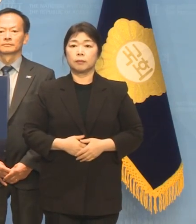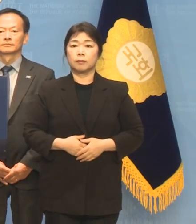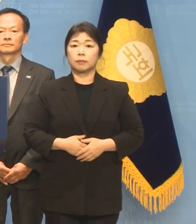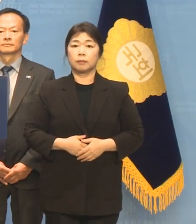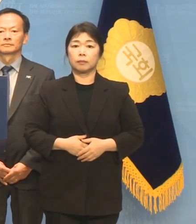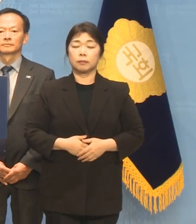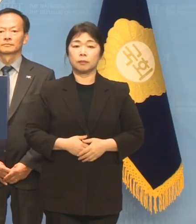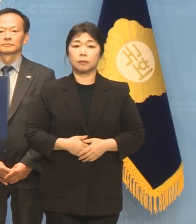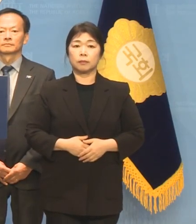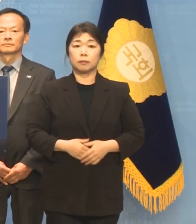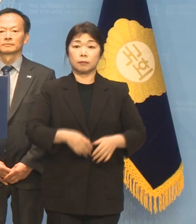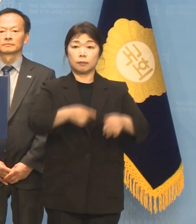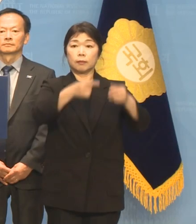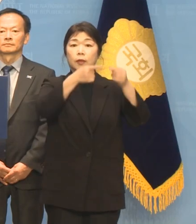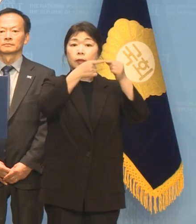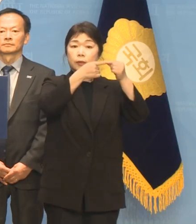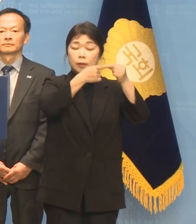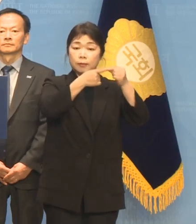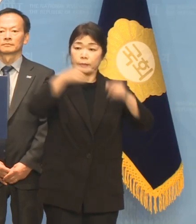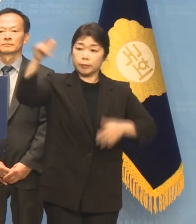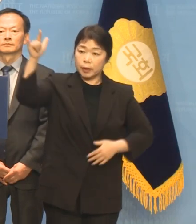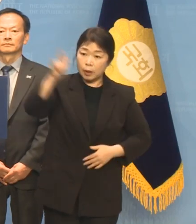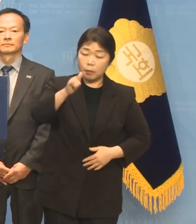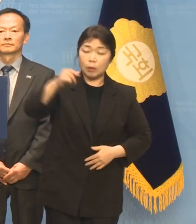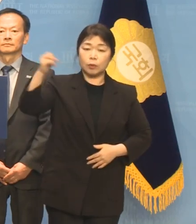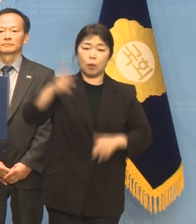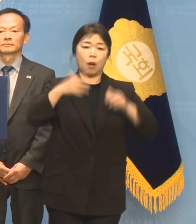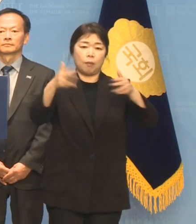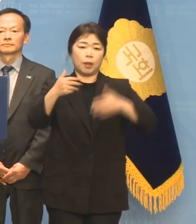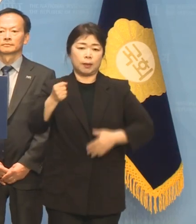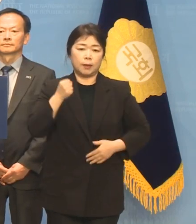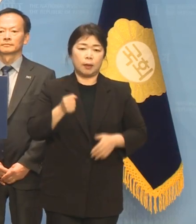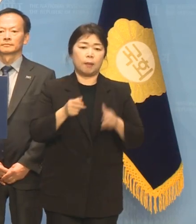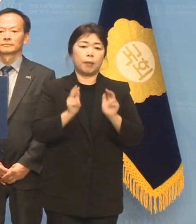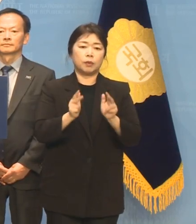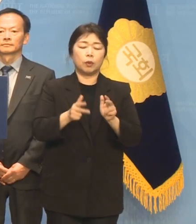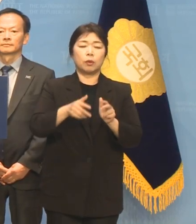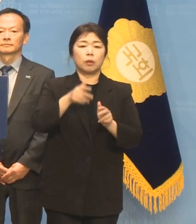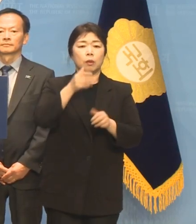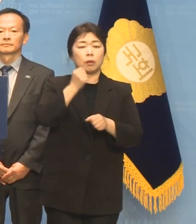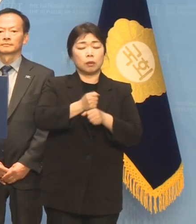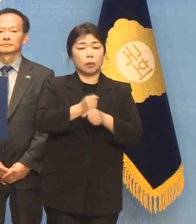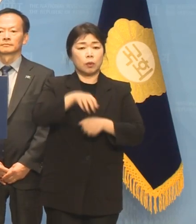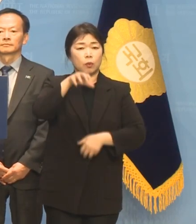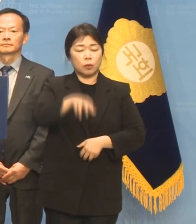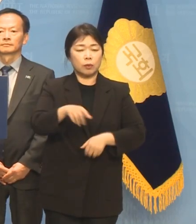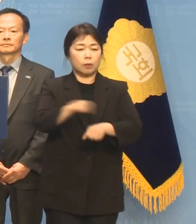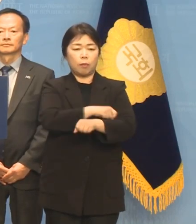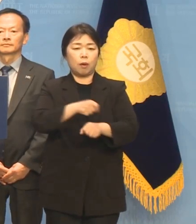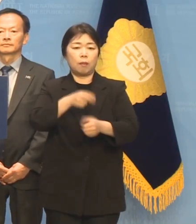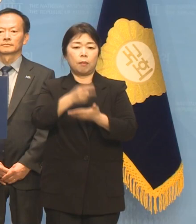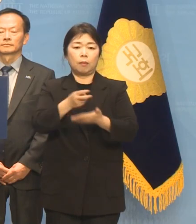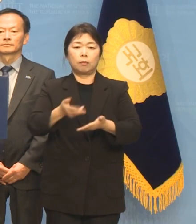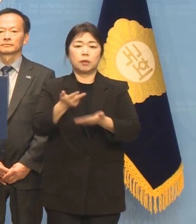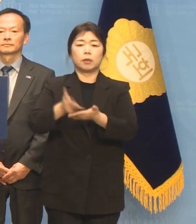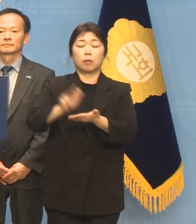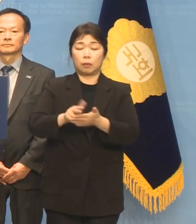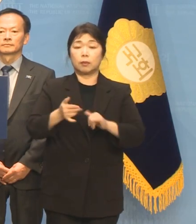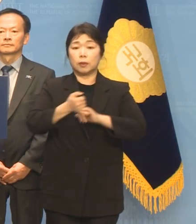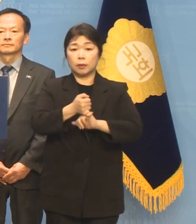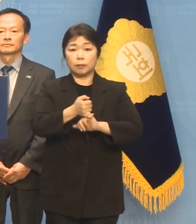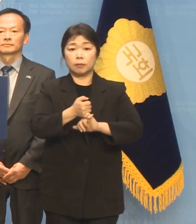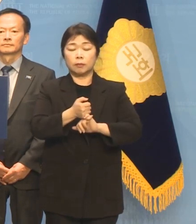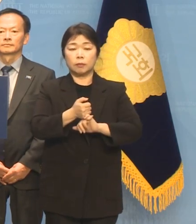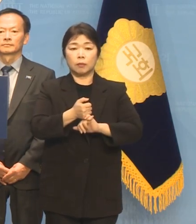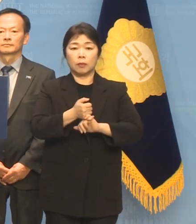것입니다 첫째 태양광 및 폭력 발전 프로젝트를 지원하기 위한 특별법을 정하겠습니다